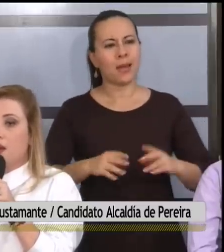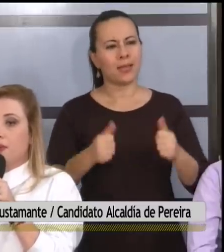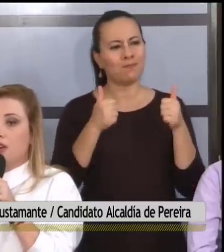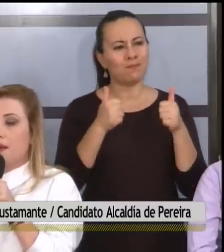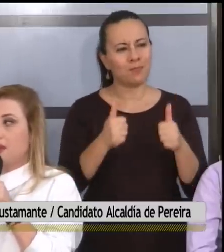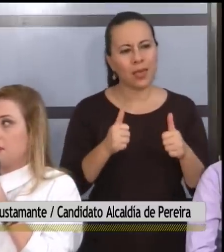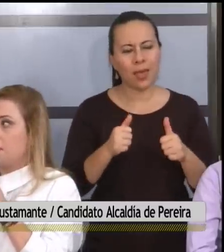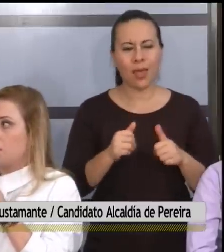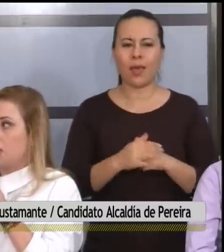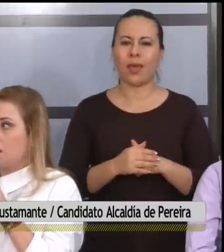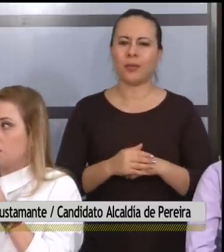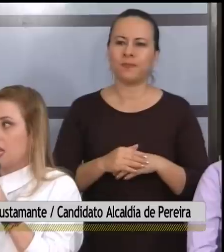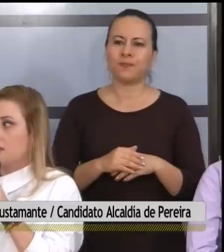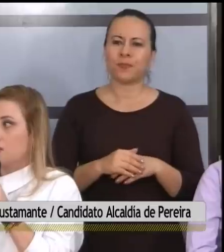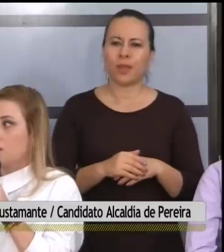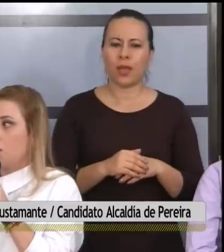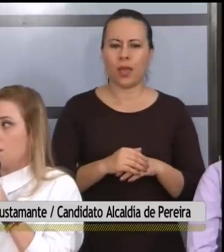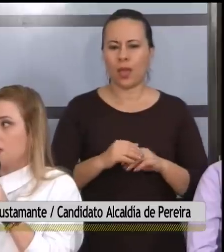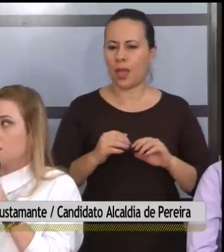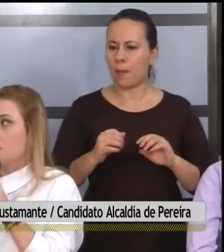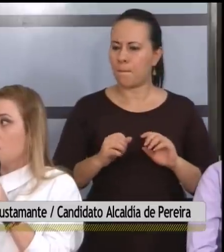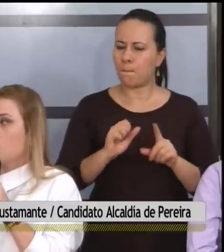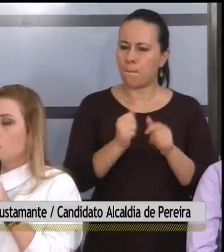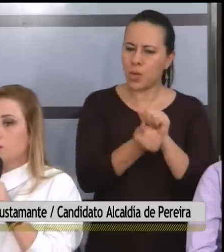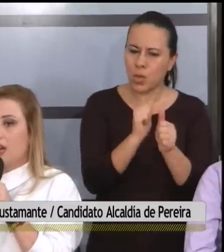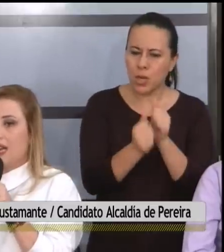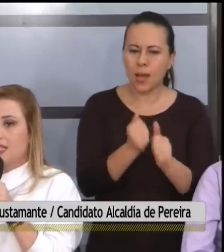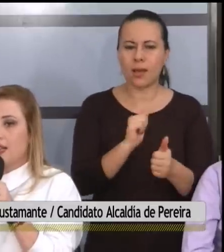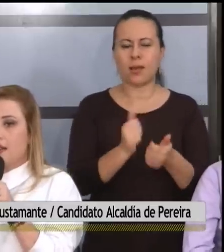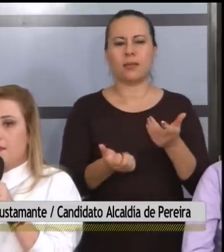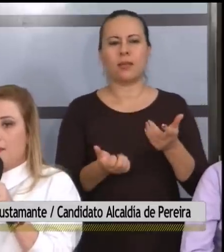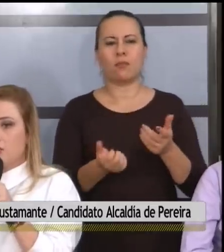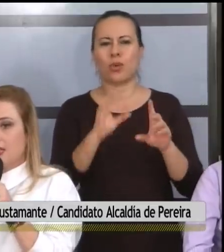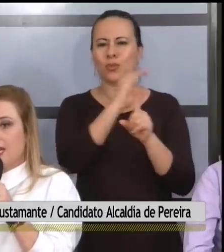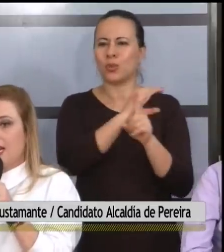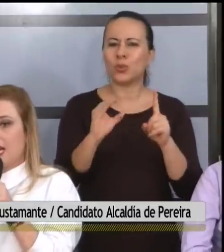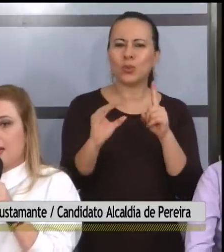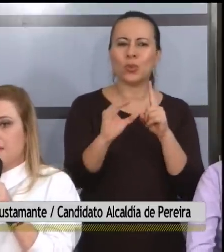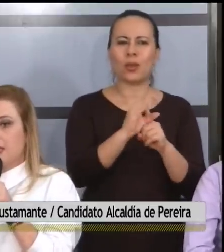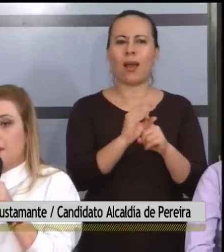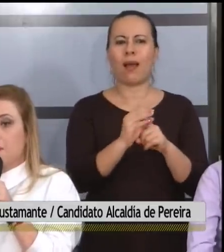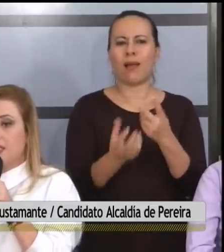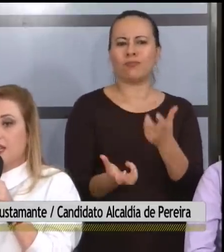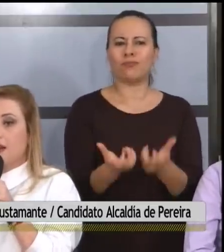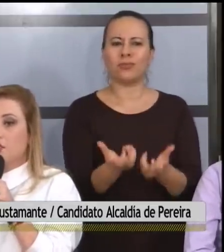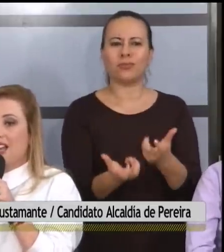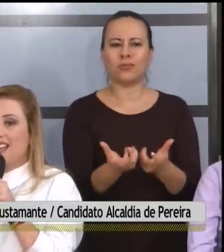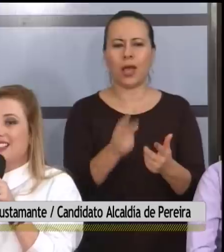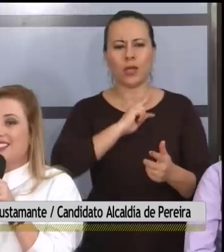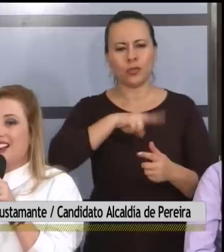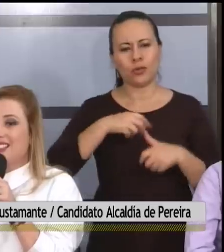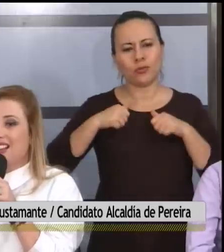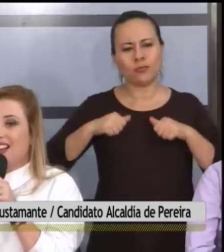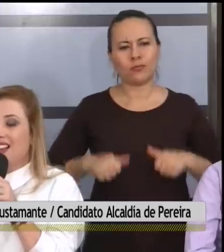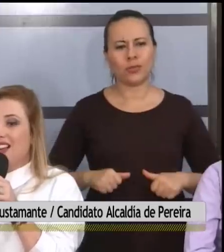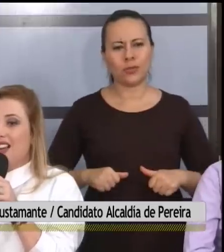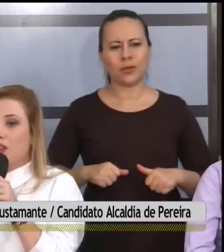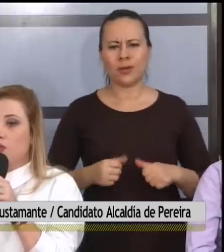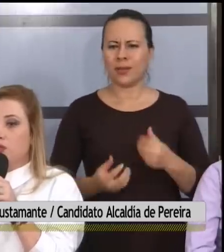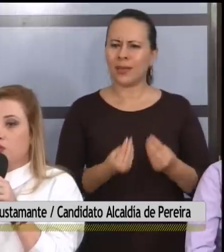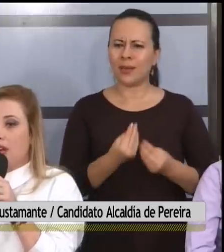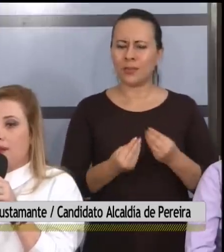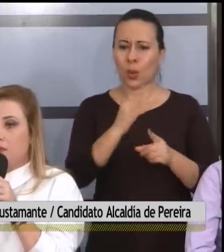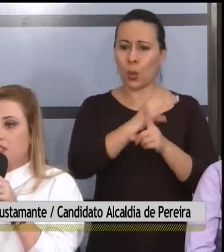implementar programas deportivos, gastronómicos, culturales. Vamos a tener la camiseta puesta y vamos a descentralizar